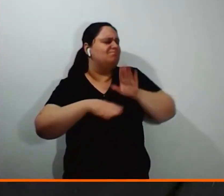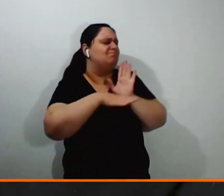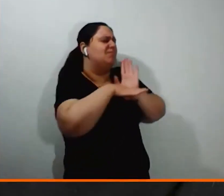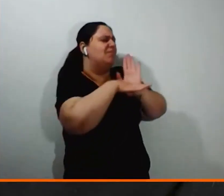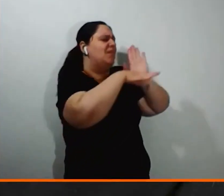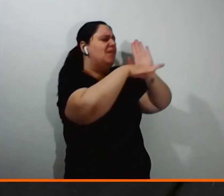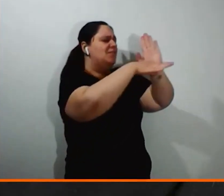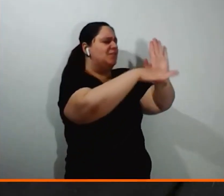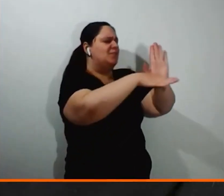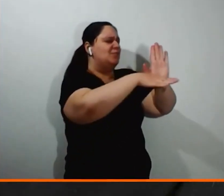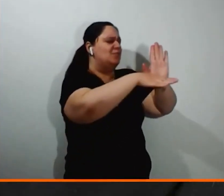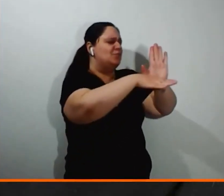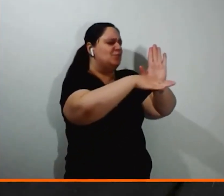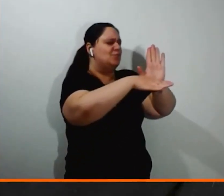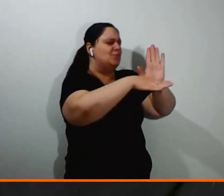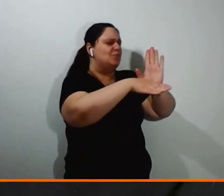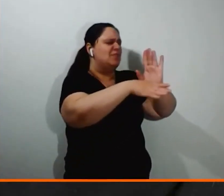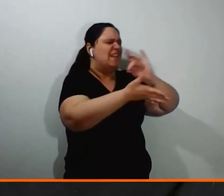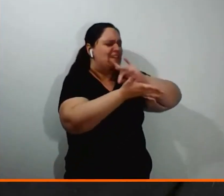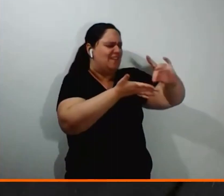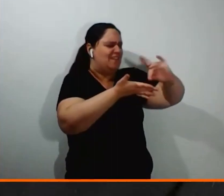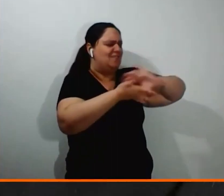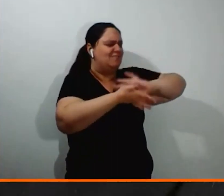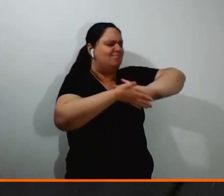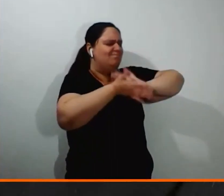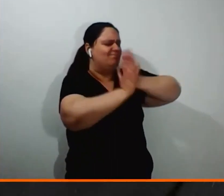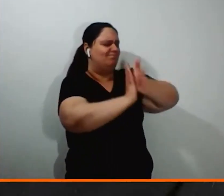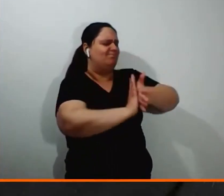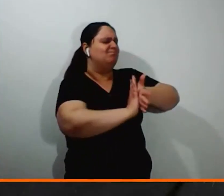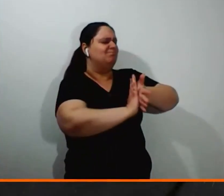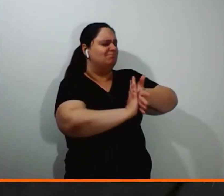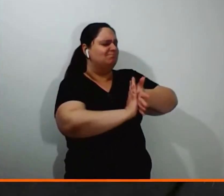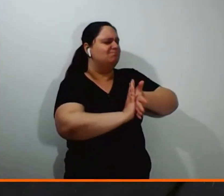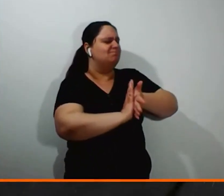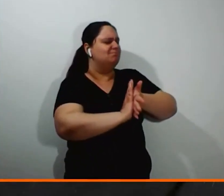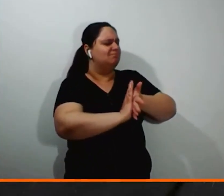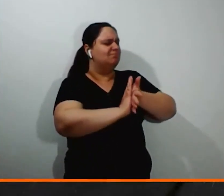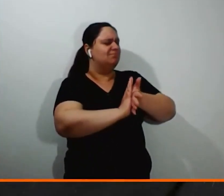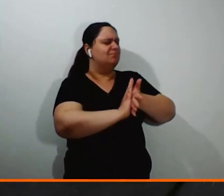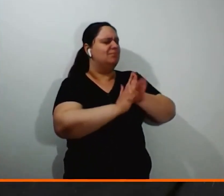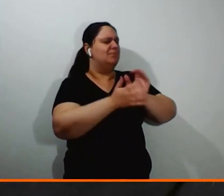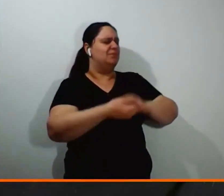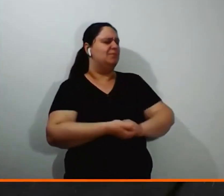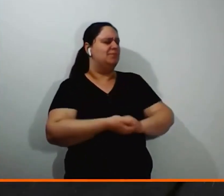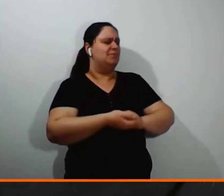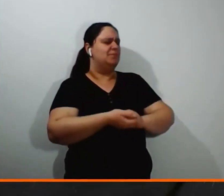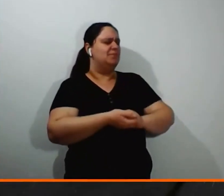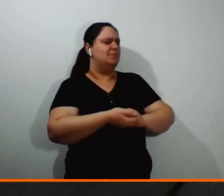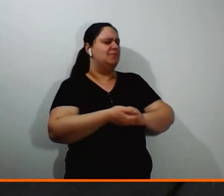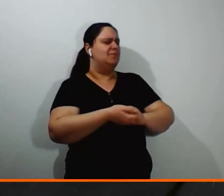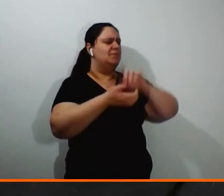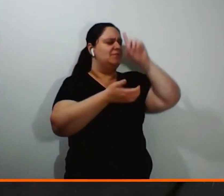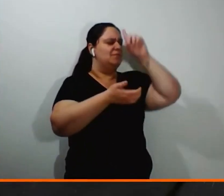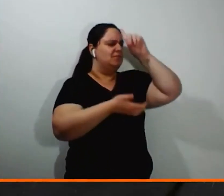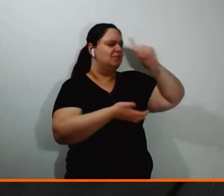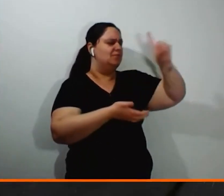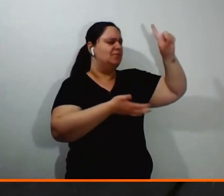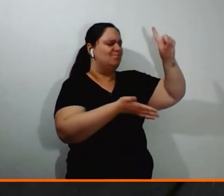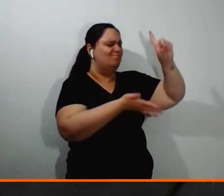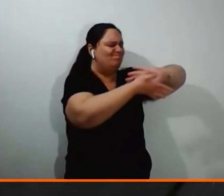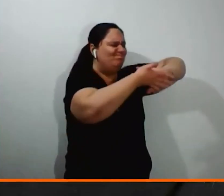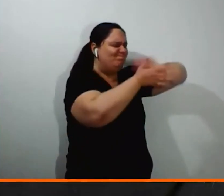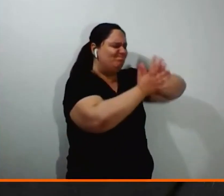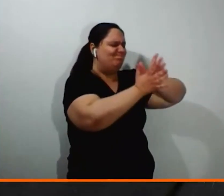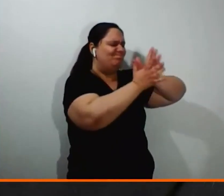derrotar todos os inimigos, ó Senhor, e colocá-los debaixo dos Teus pés, para que o Senhor